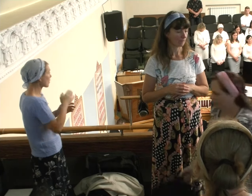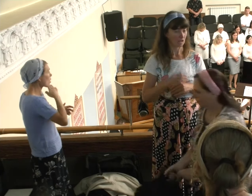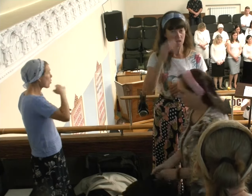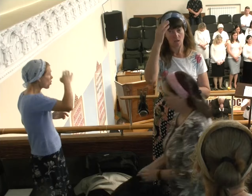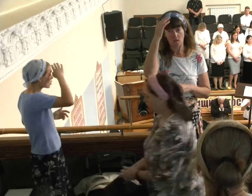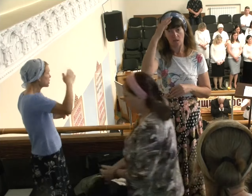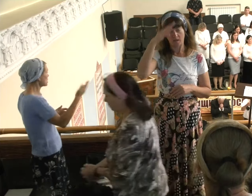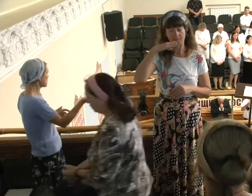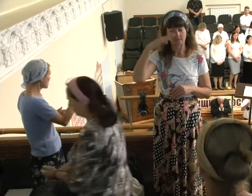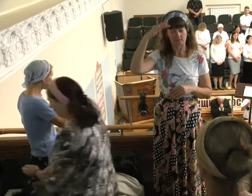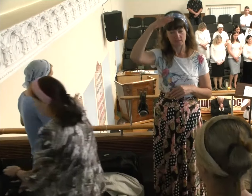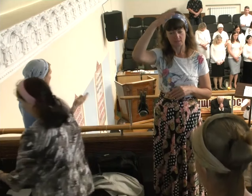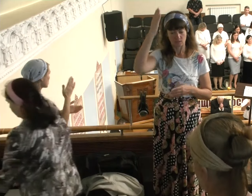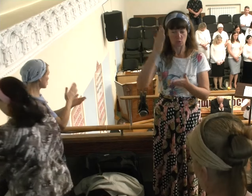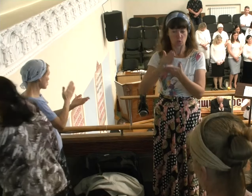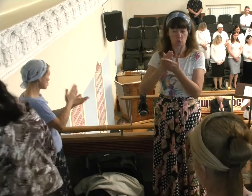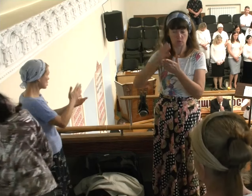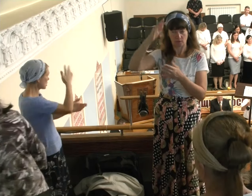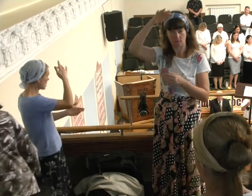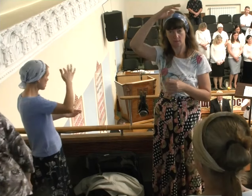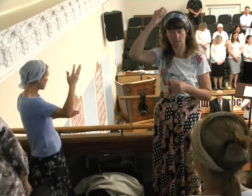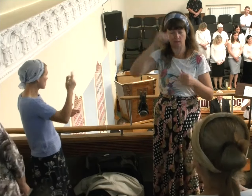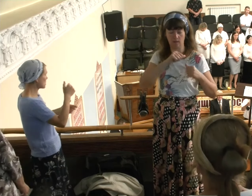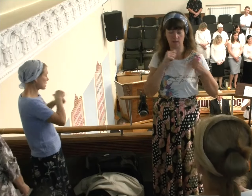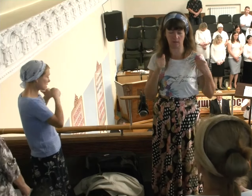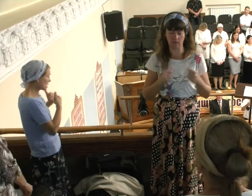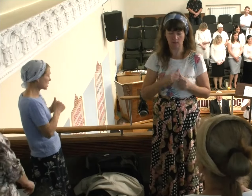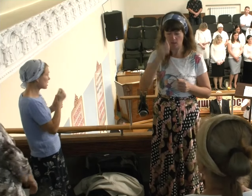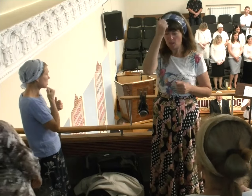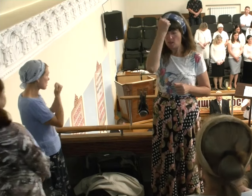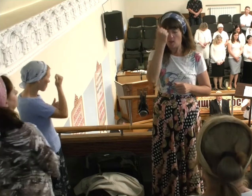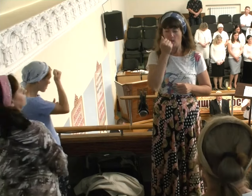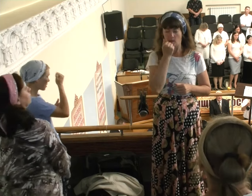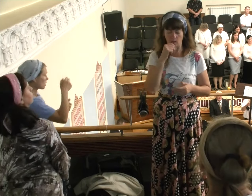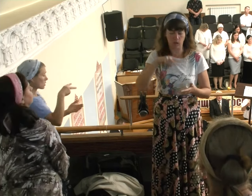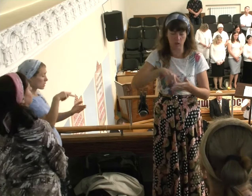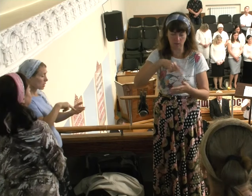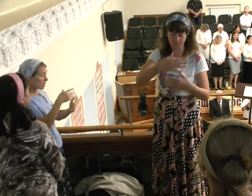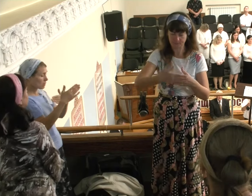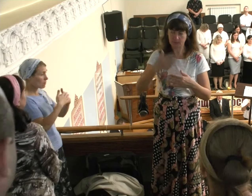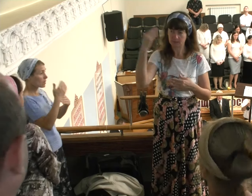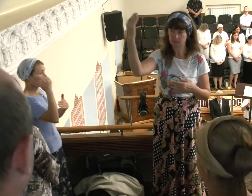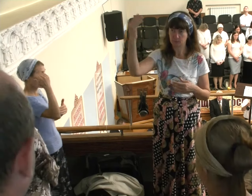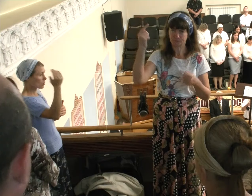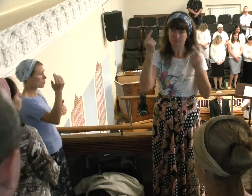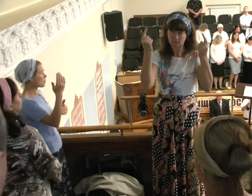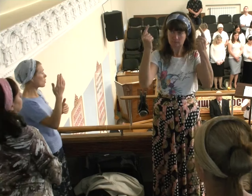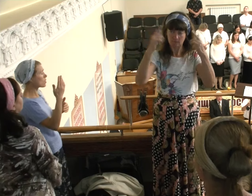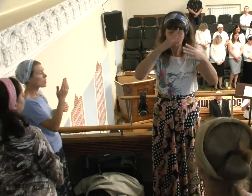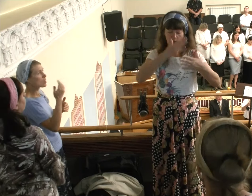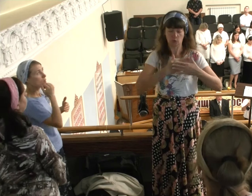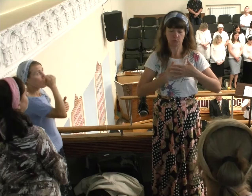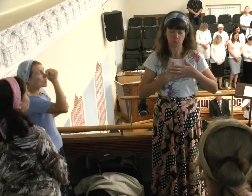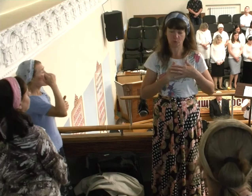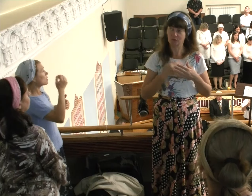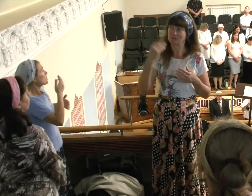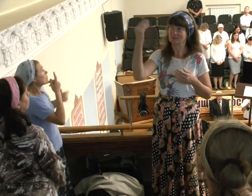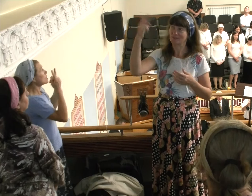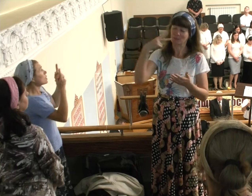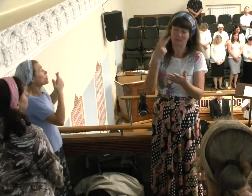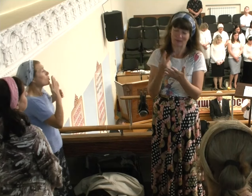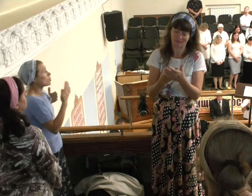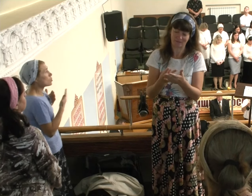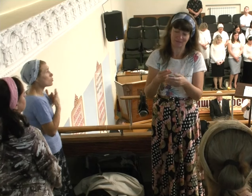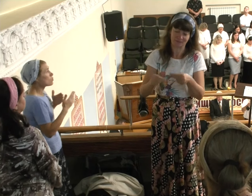Отче наш, сущий на небесах, сердечная благодарность мы предстоим пред Тобой за Твою великую любовь, которую Ты проявил в